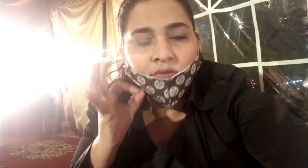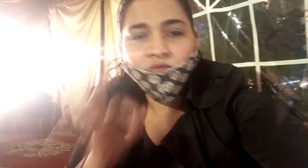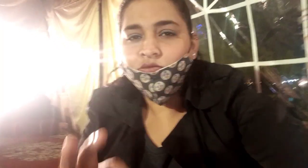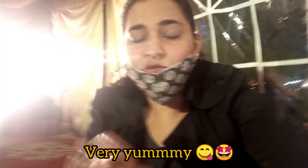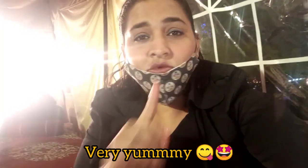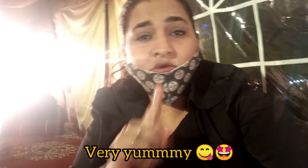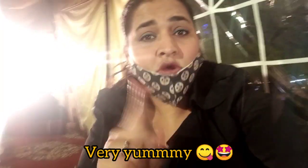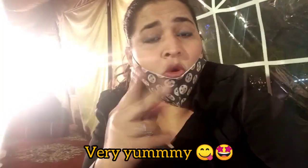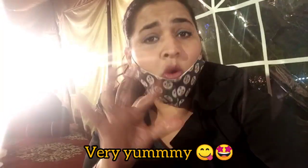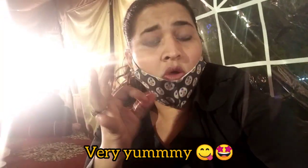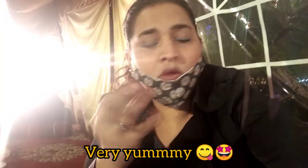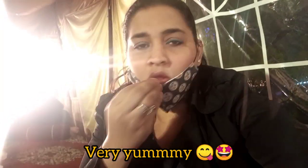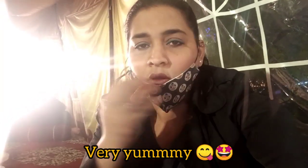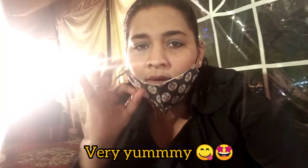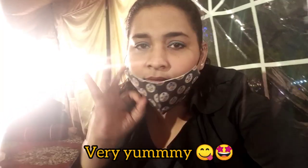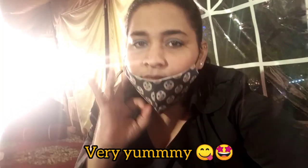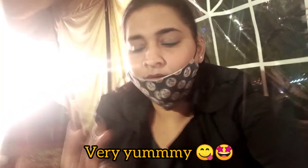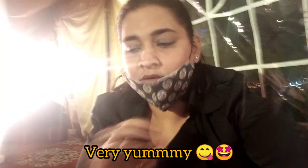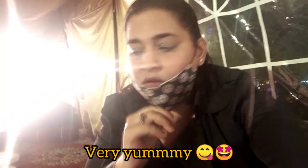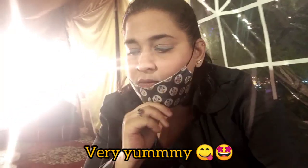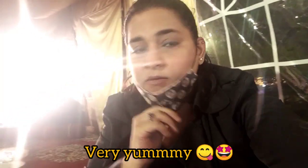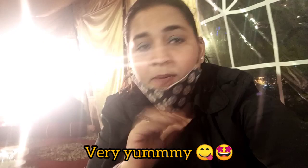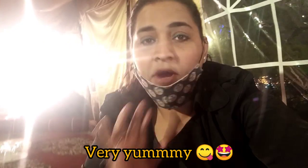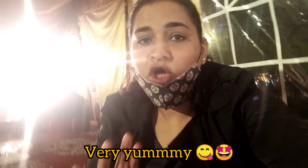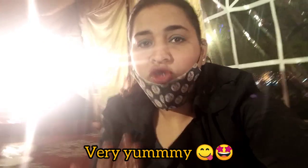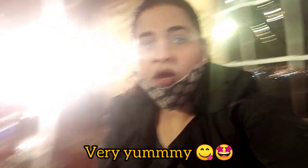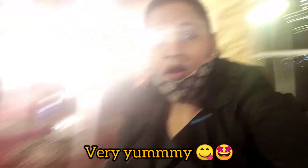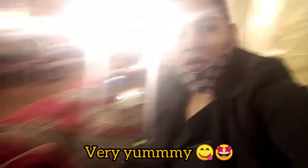दिल्ली की सारी है क्या? पहले खा के देखो, फिर मुझे बताना कि मोबाइल की जरूरत है या नहीं।